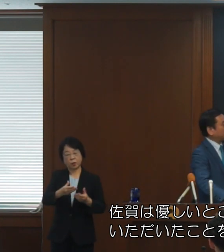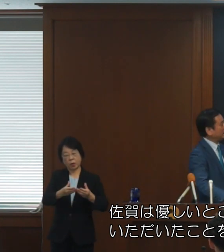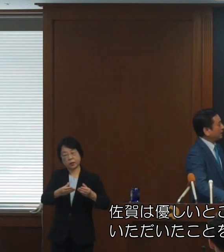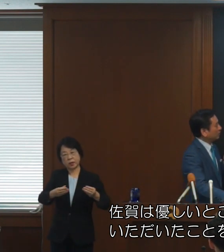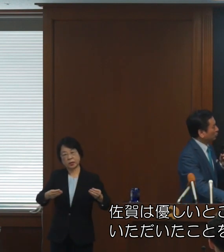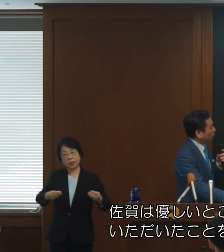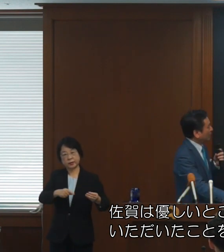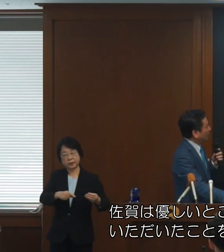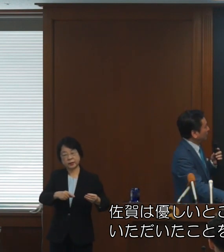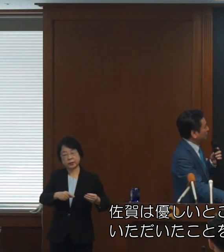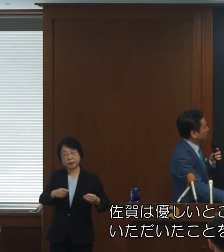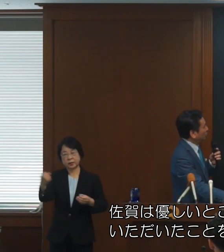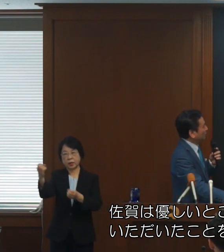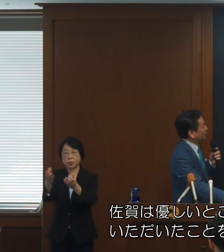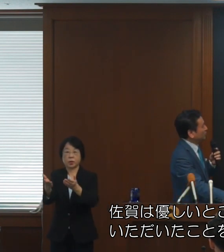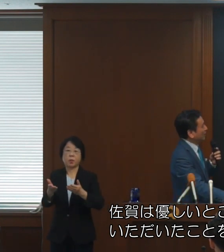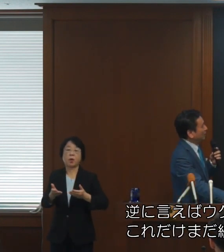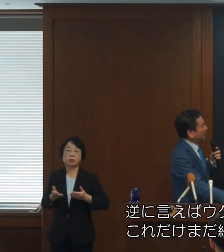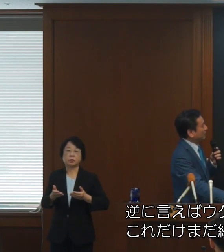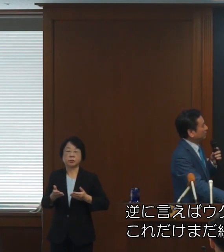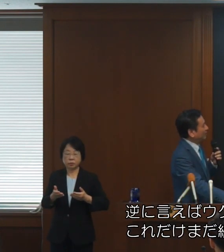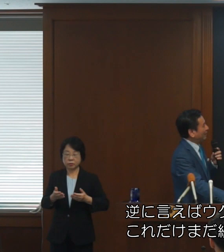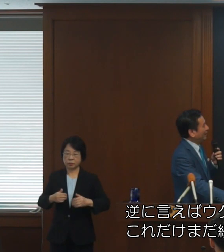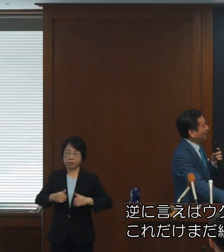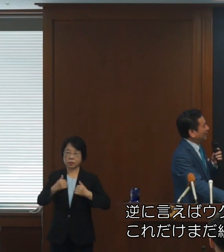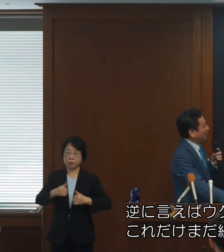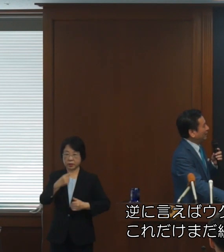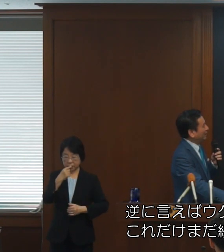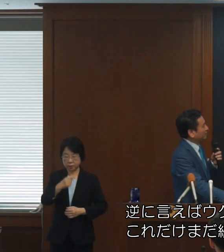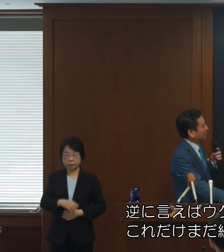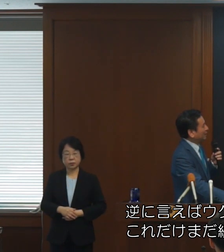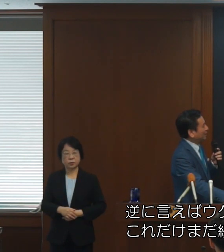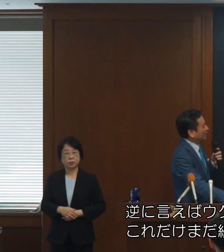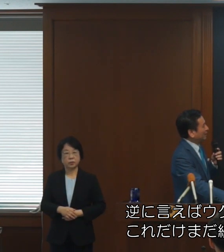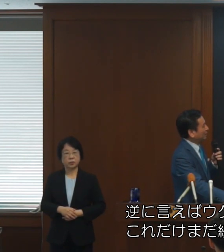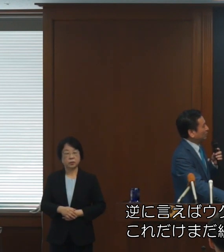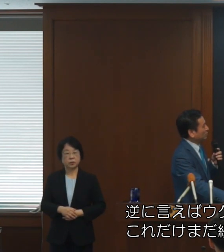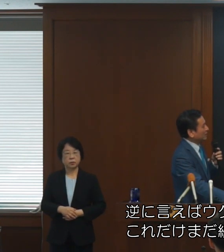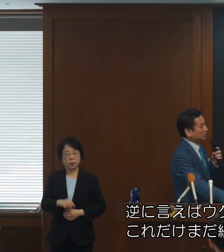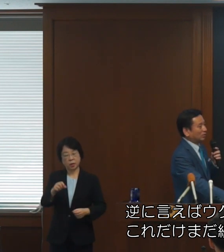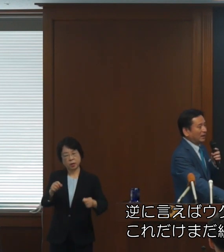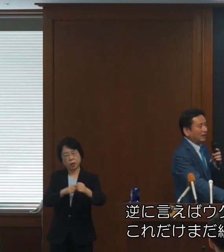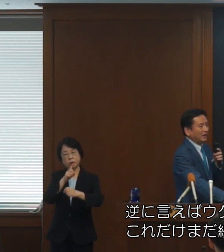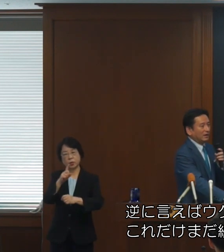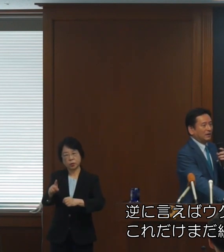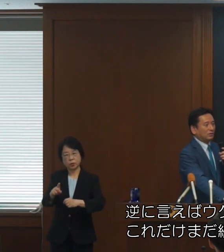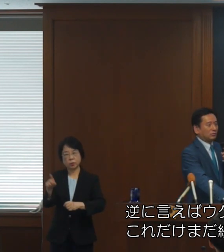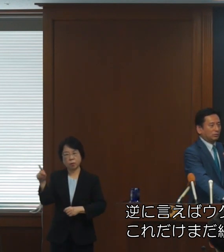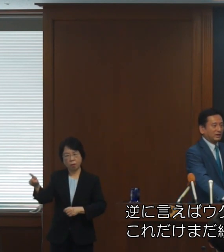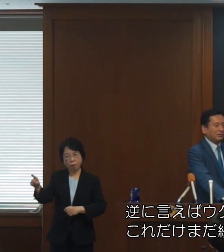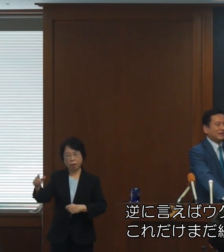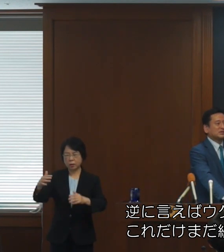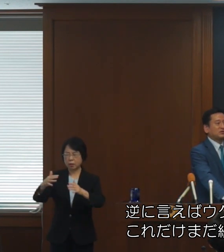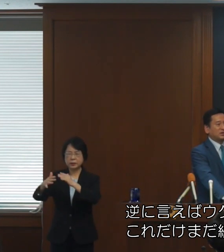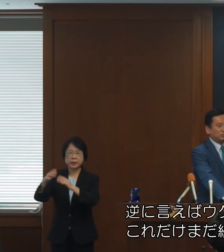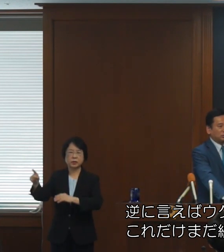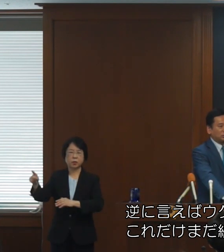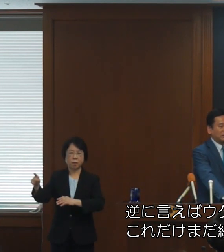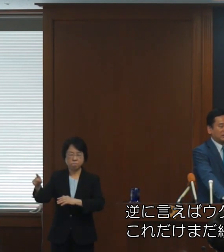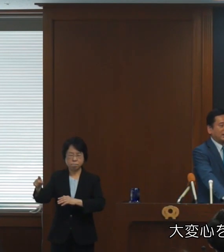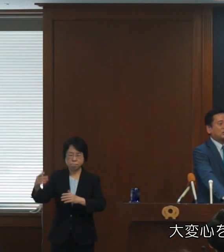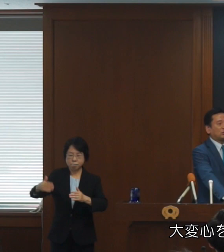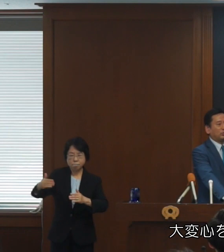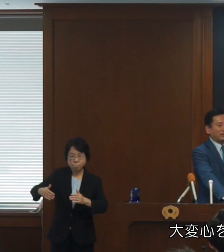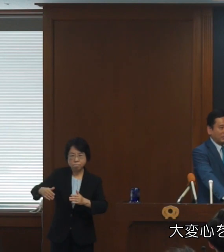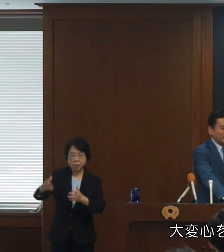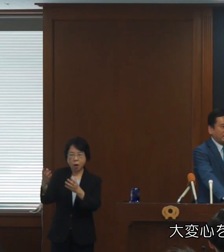ところだと言っていただいたことを大変うれしく思いますし逆に言えばウクライナの戦争がこれだけまだ続いて